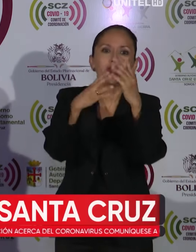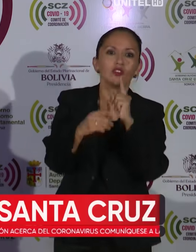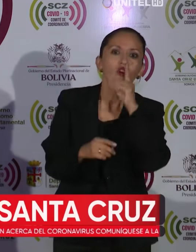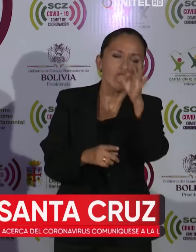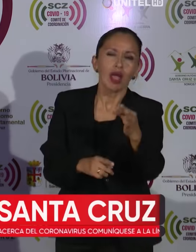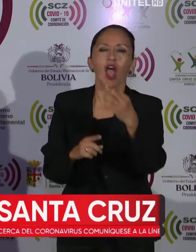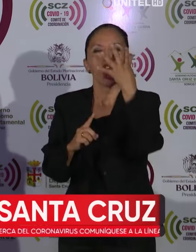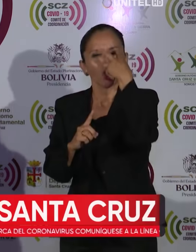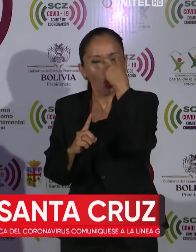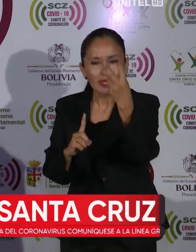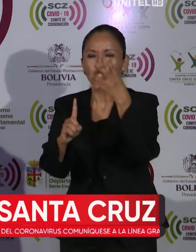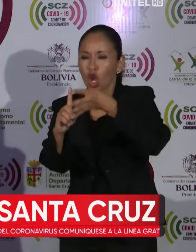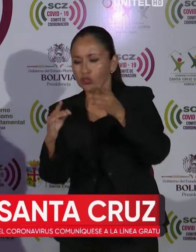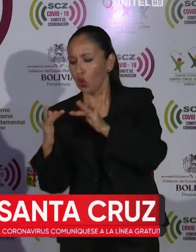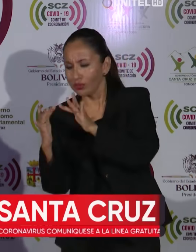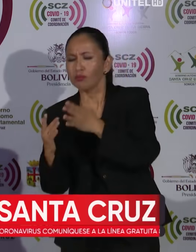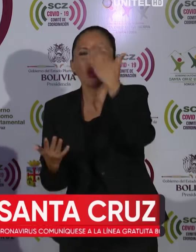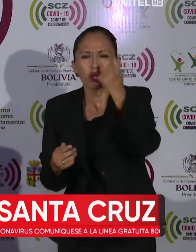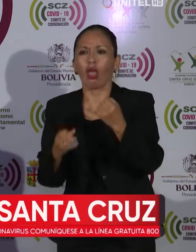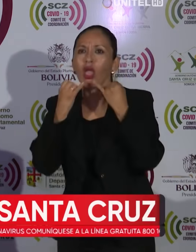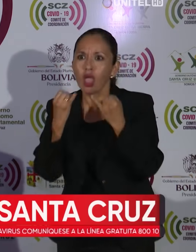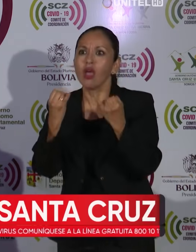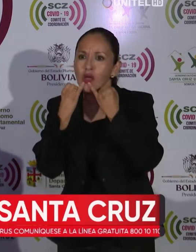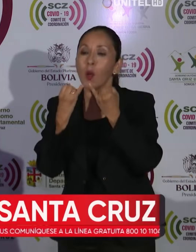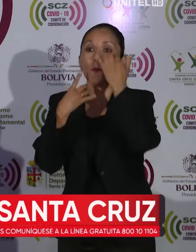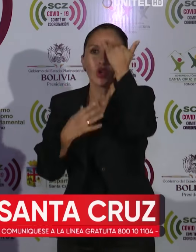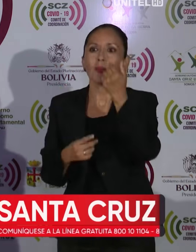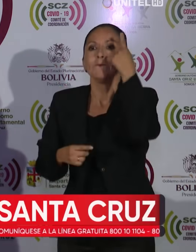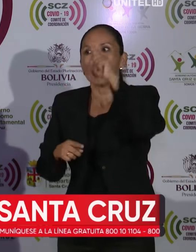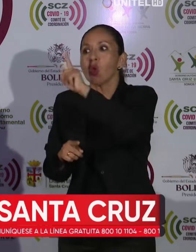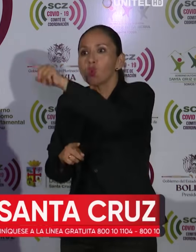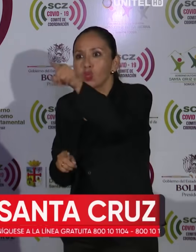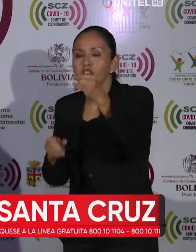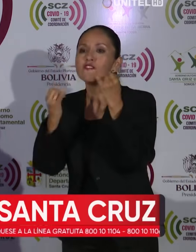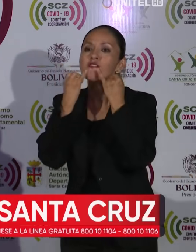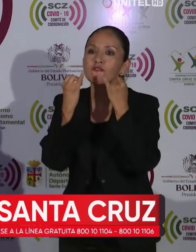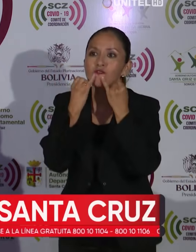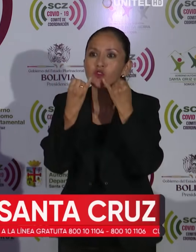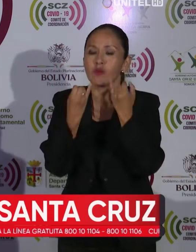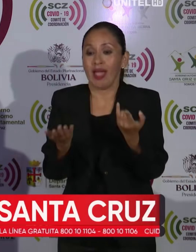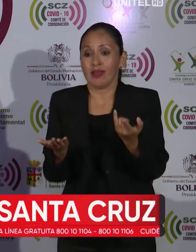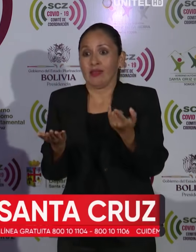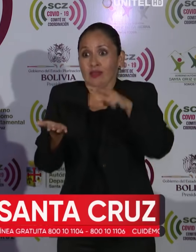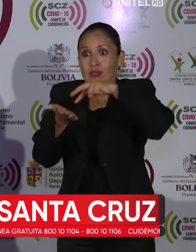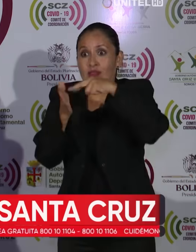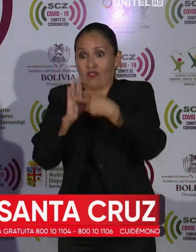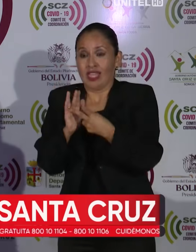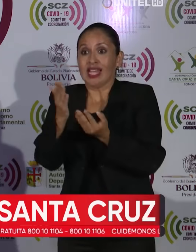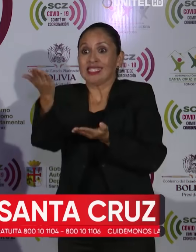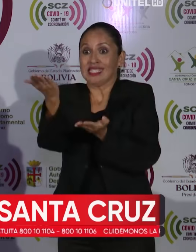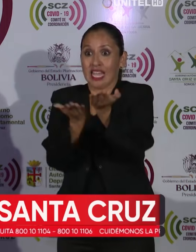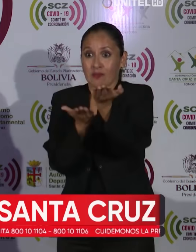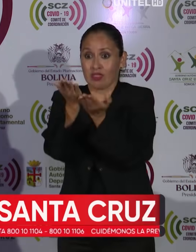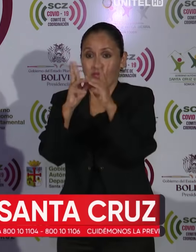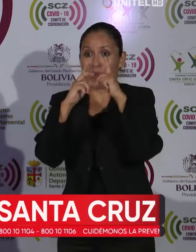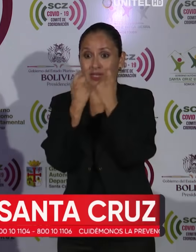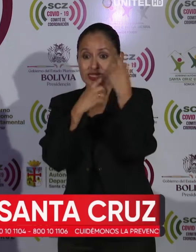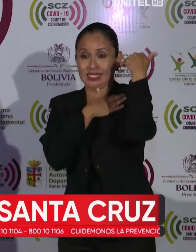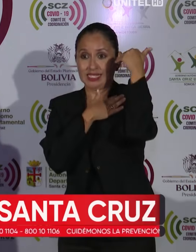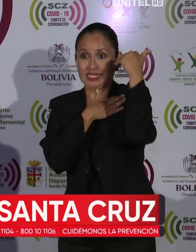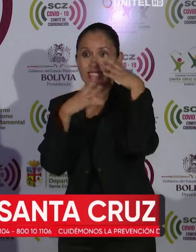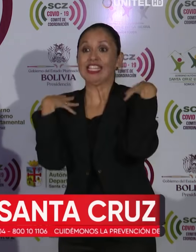confirmados, sospechosos, contactos? Para poder informar a la población de que el Servicio Departamental de